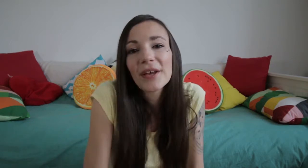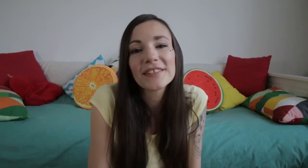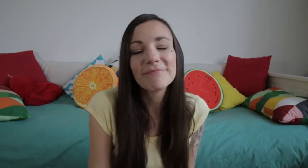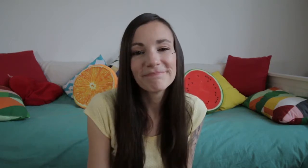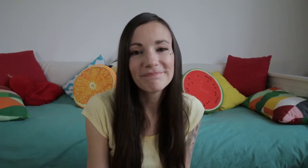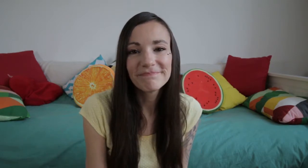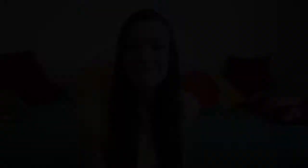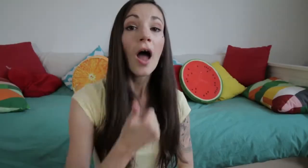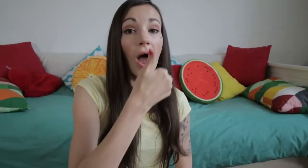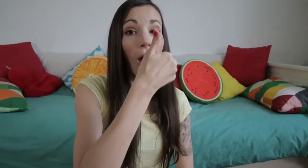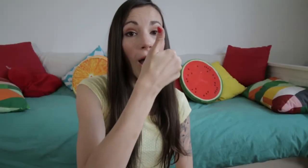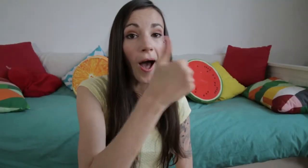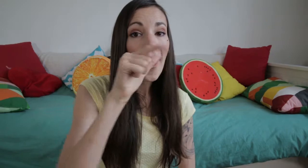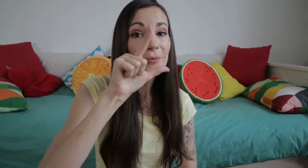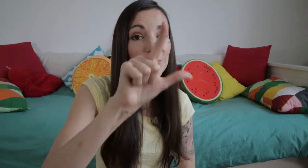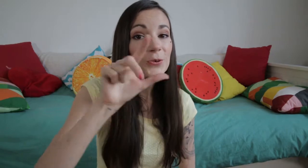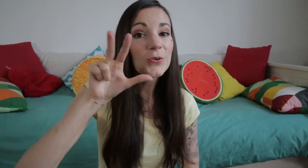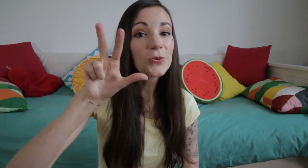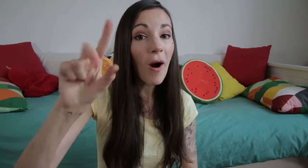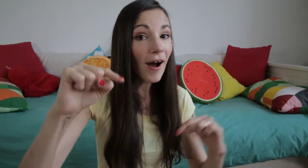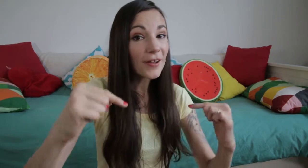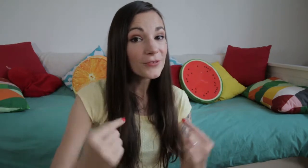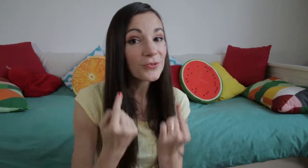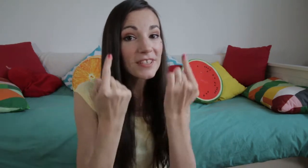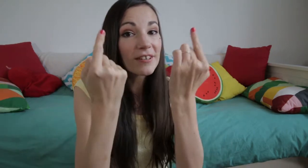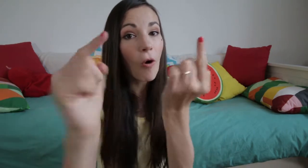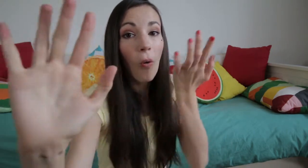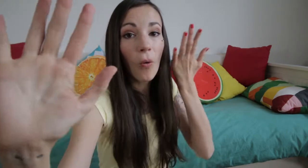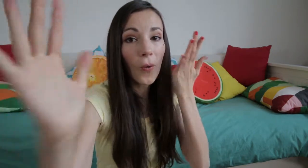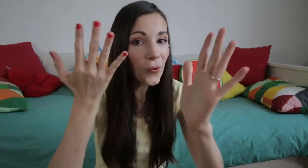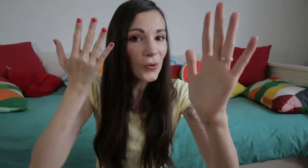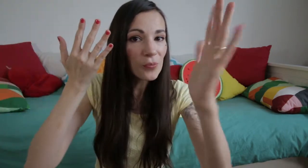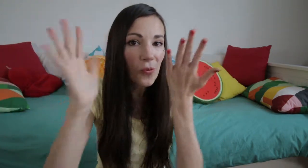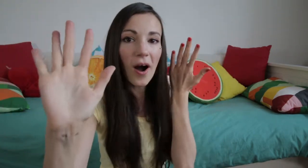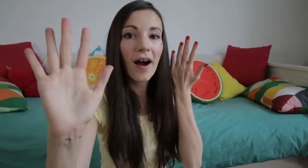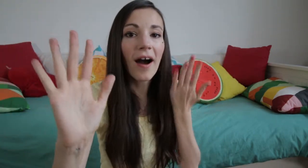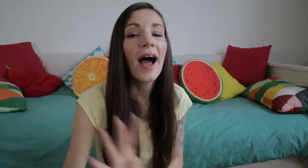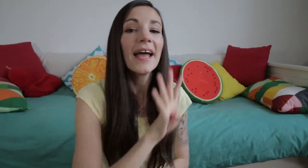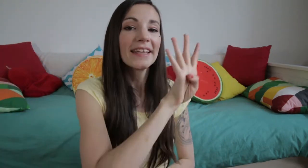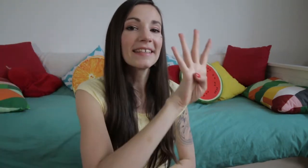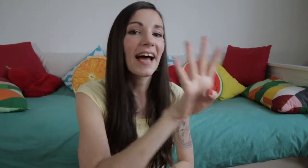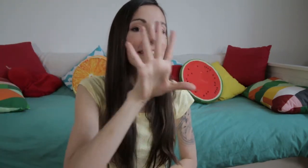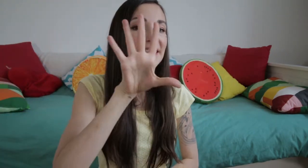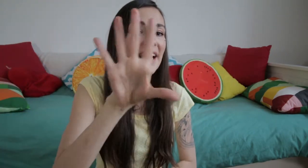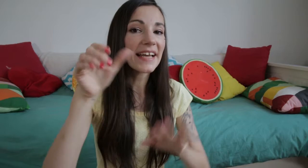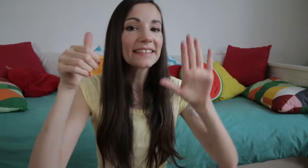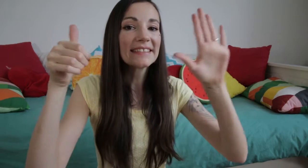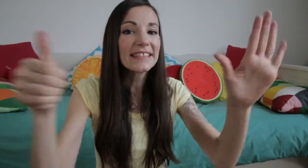percés. 1, 2, 3, nous irons au bois. 4, 5,